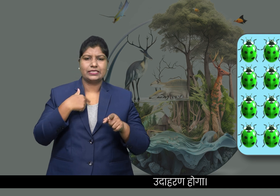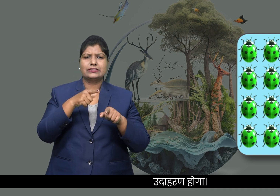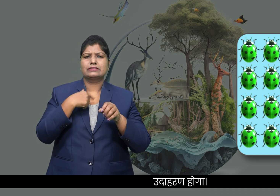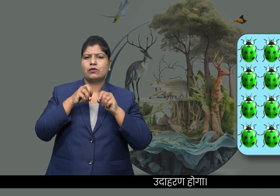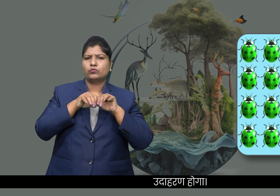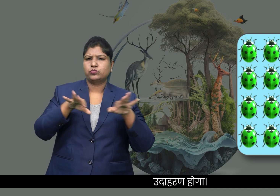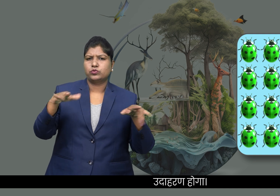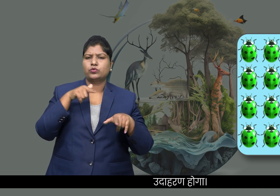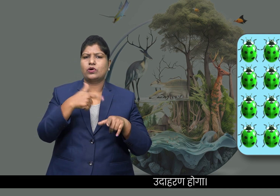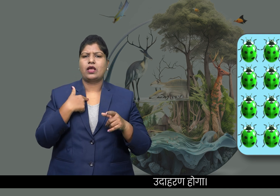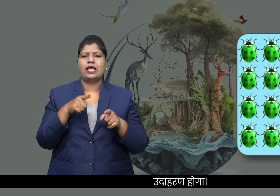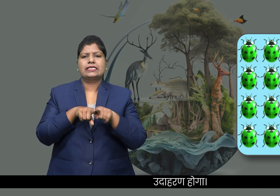होगा।